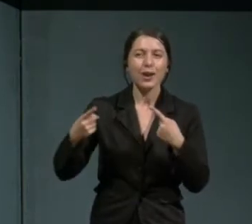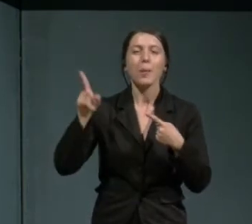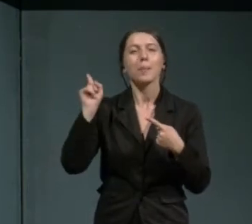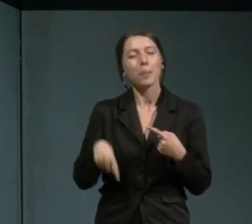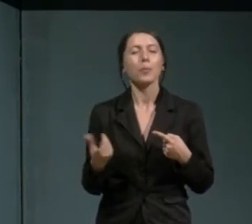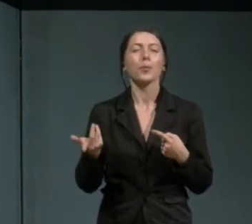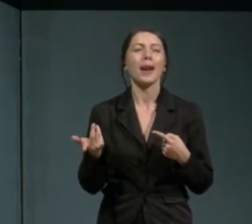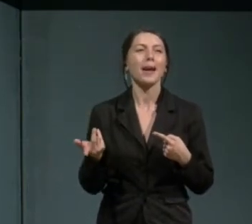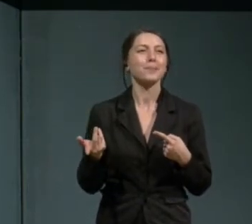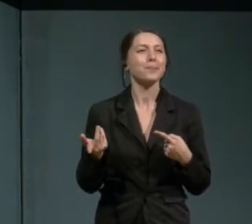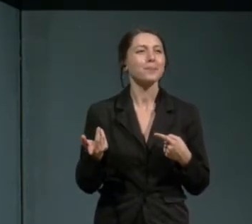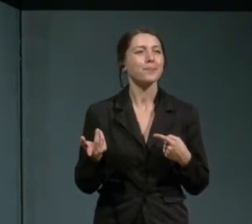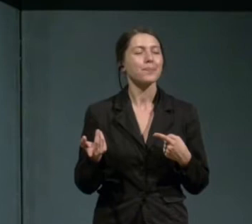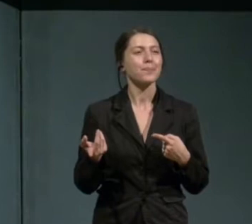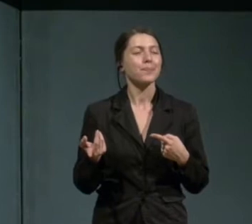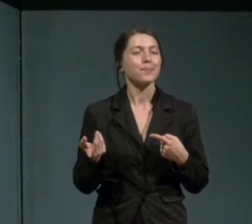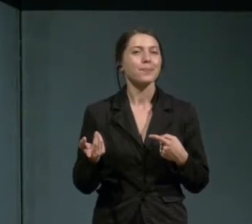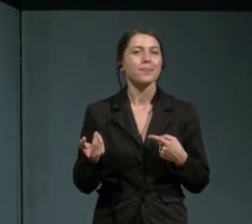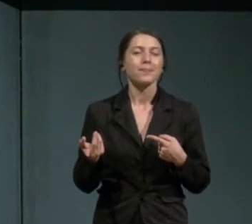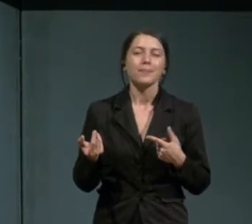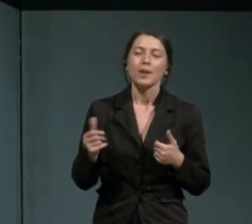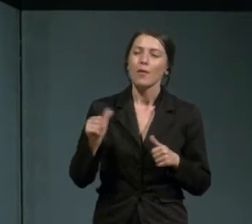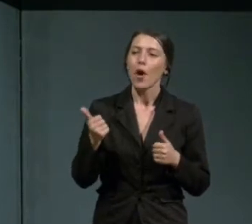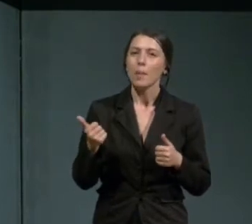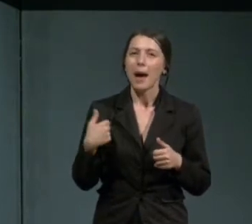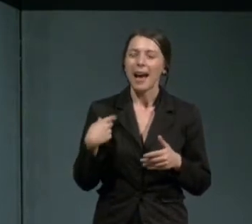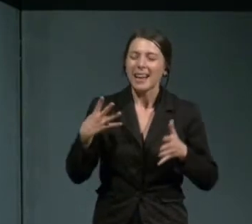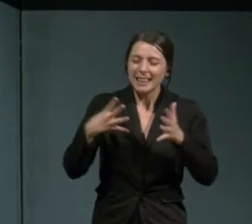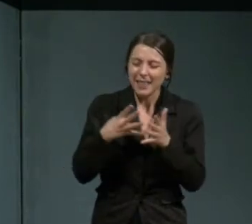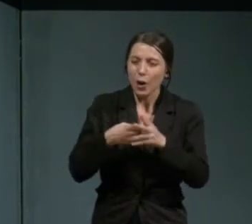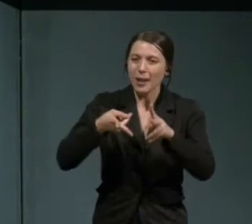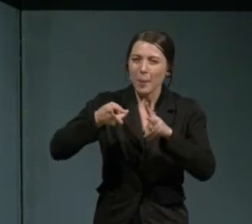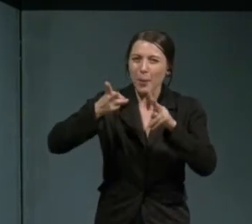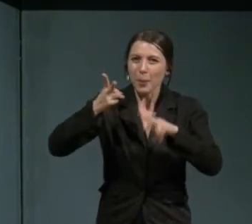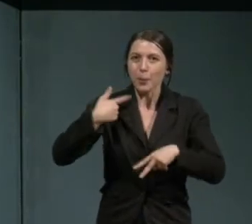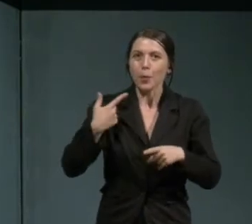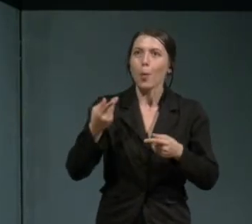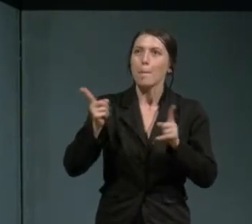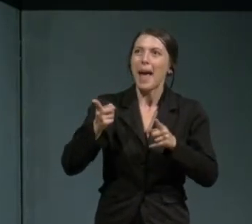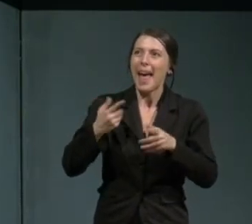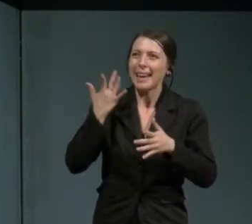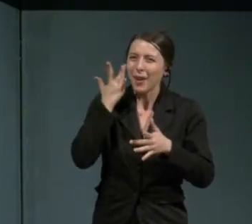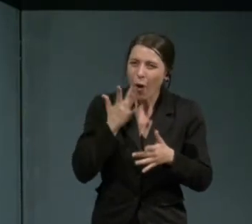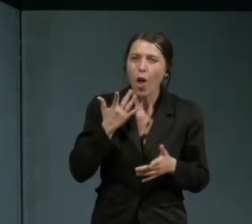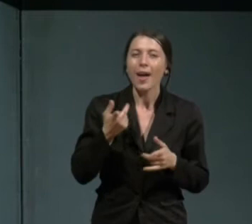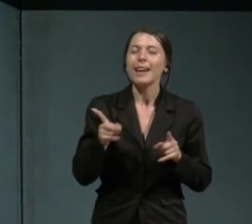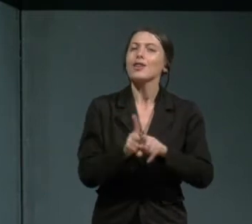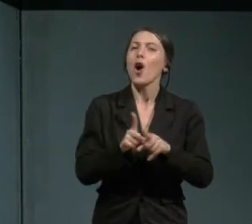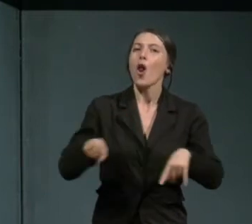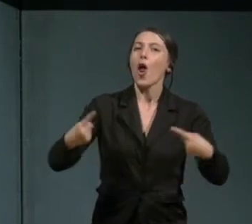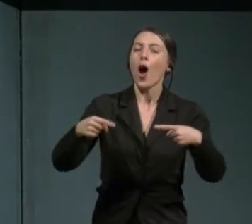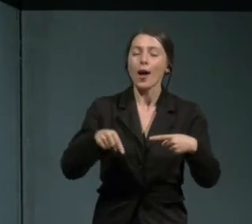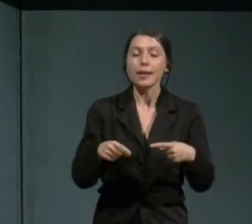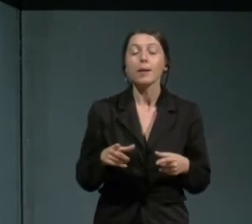mettete il tentativo di mettersi in difficoltà di mettersi in pericolo che questo è un po è però dall'altra parte abbiamo